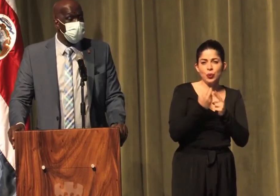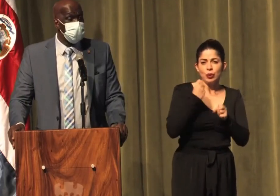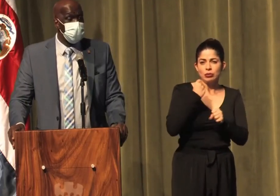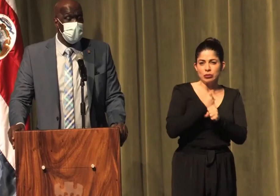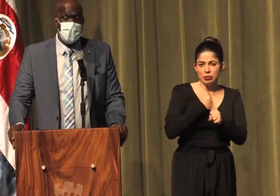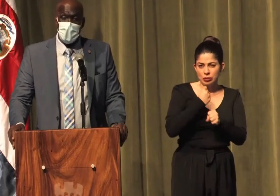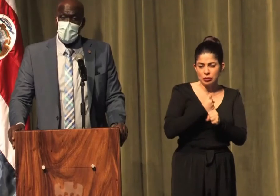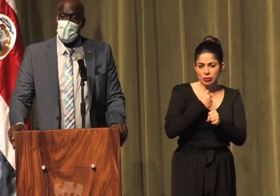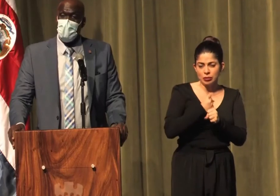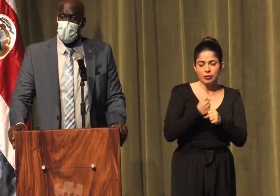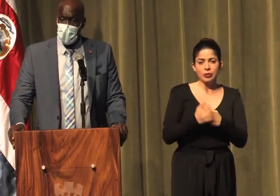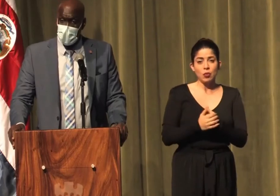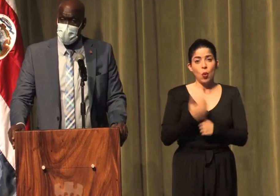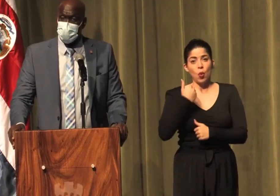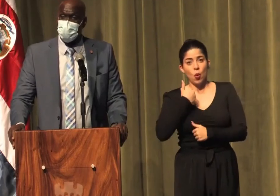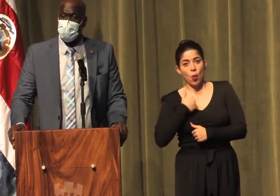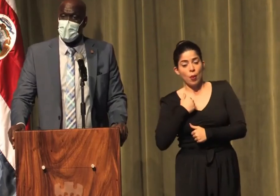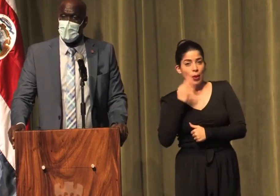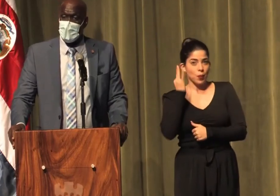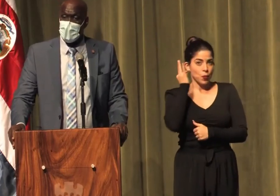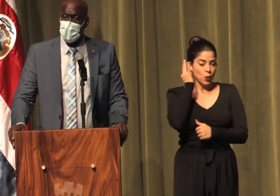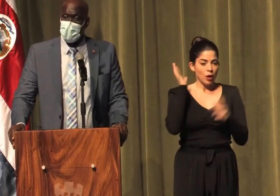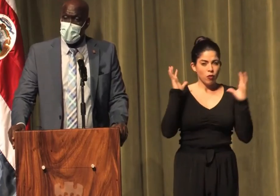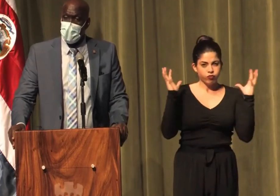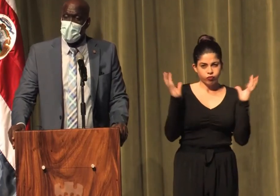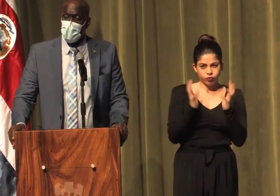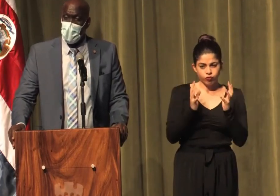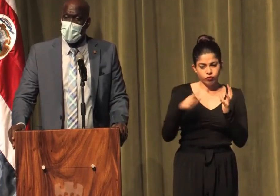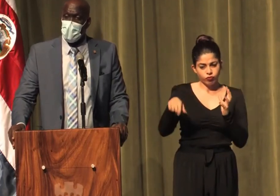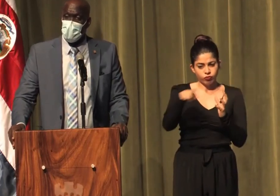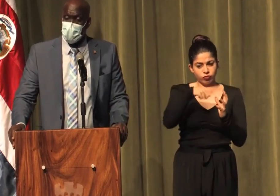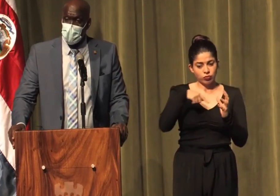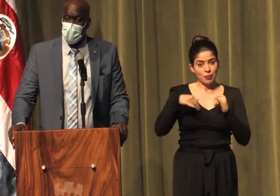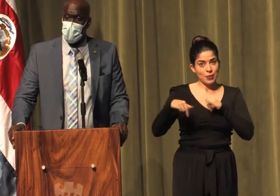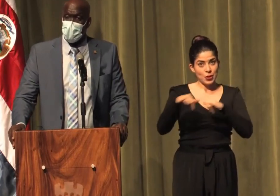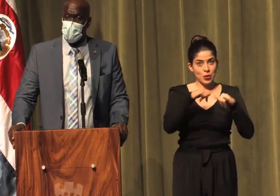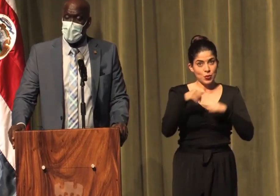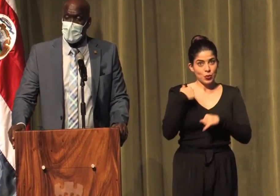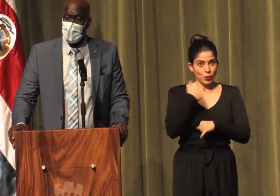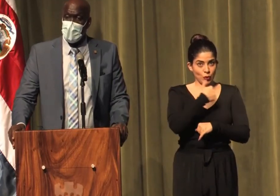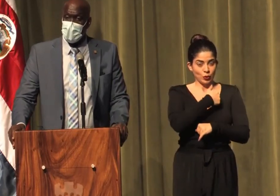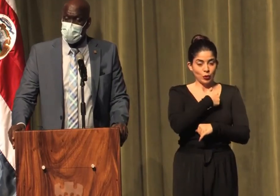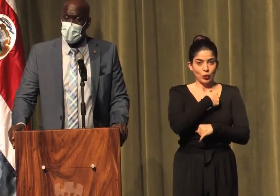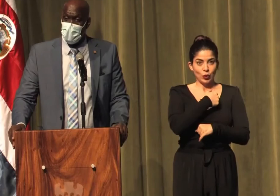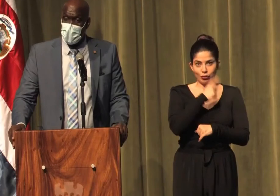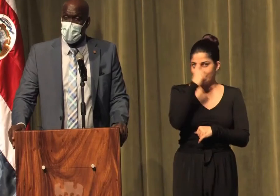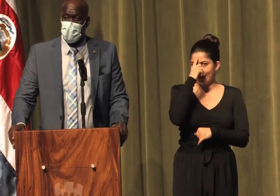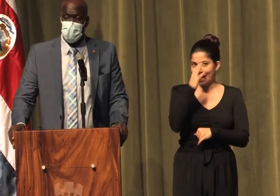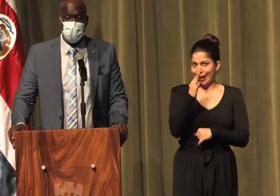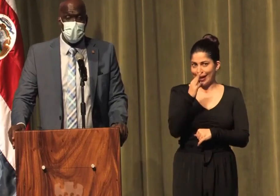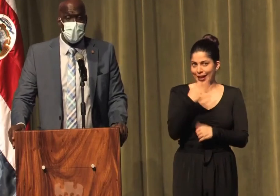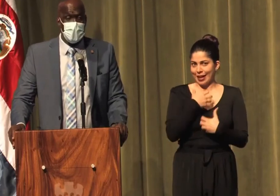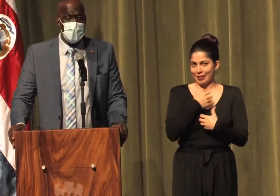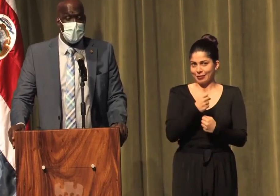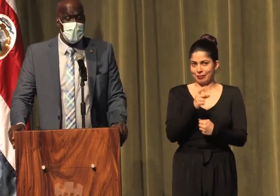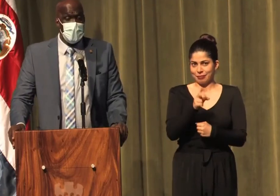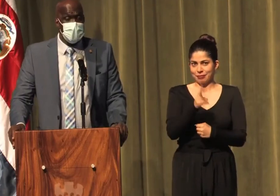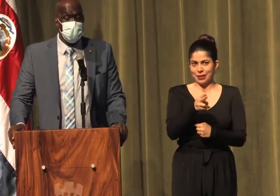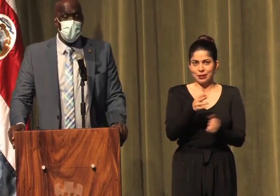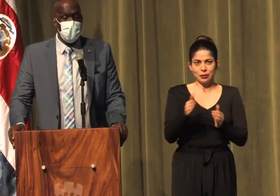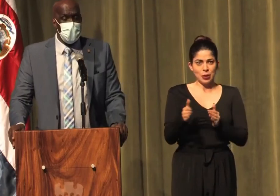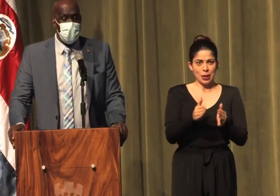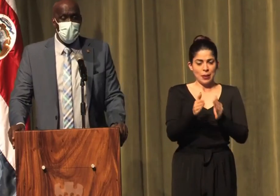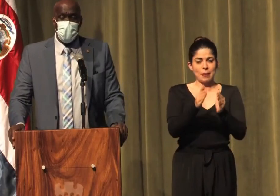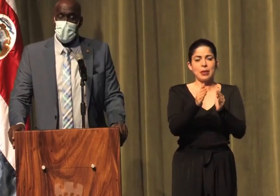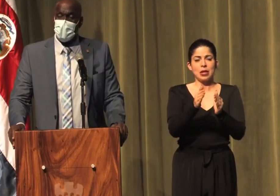hombres y mujeres que creen al igual que nosotros en ese camino,